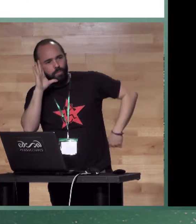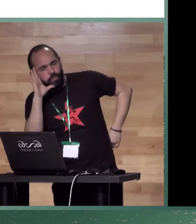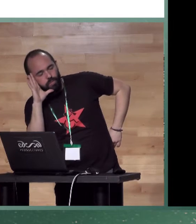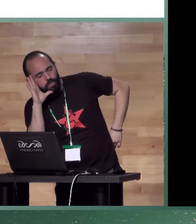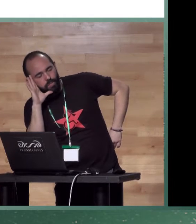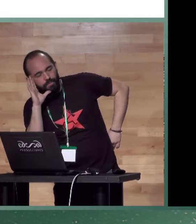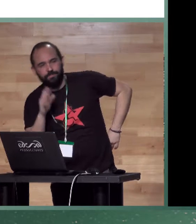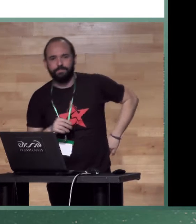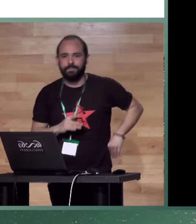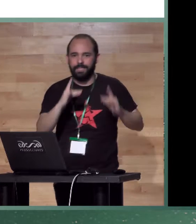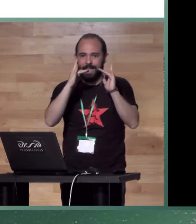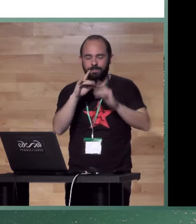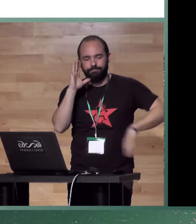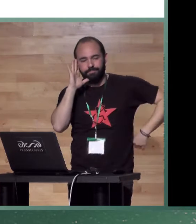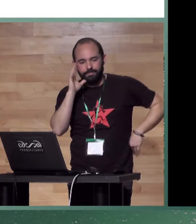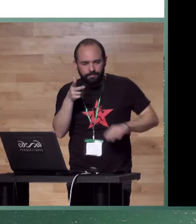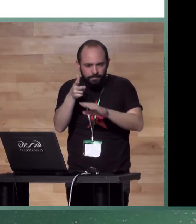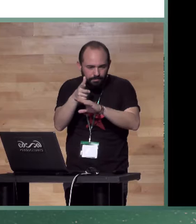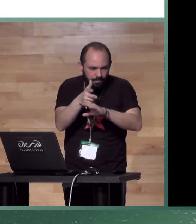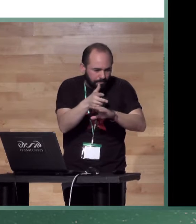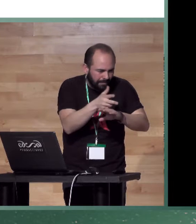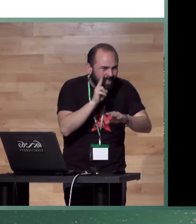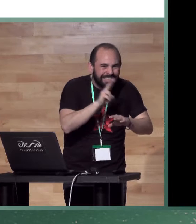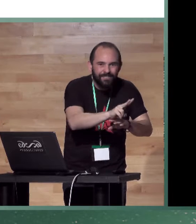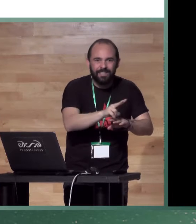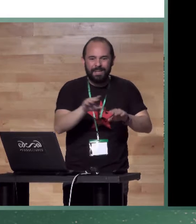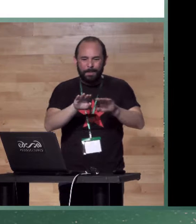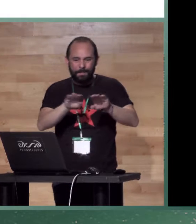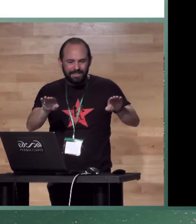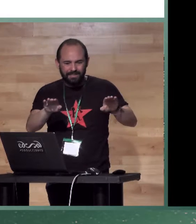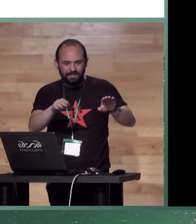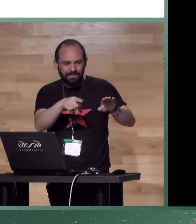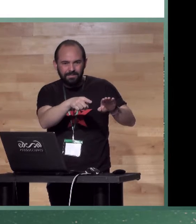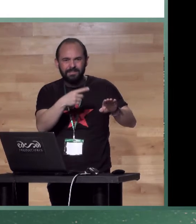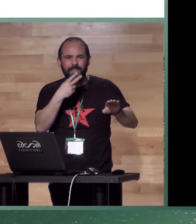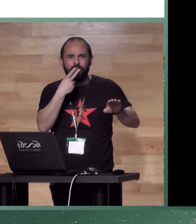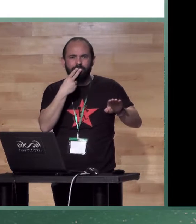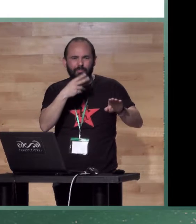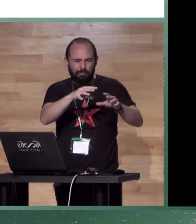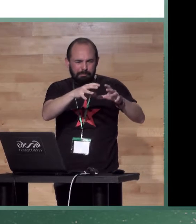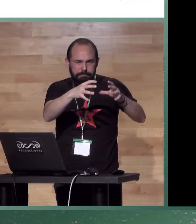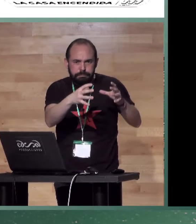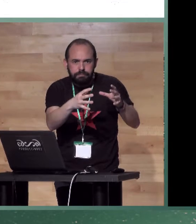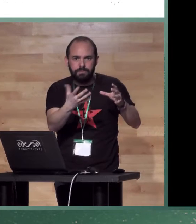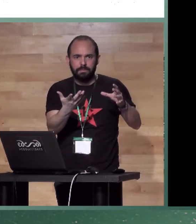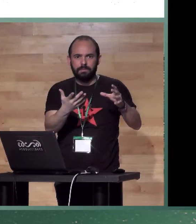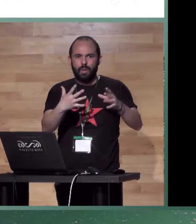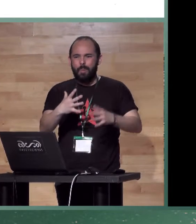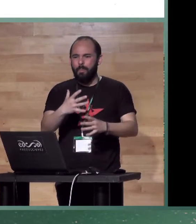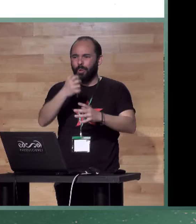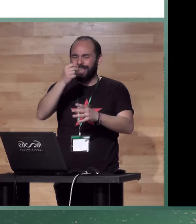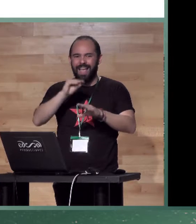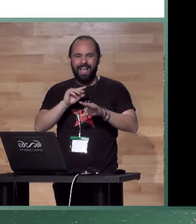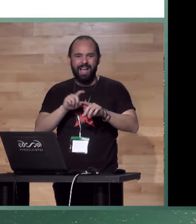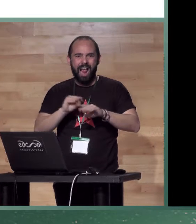Un hombre o mujer, da igual, está durmiendo en la cama y el plano lo que enfoca, la cámara lo que enfoca es en la mesa un